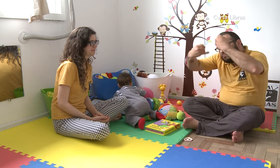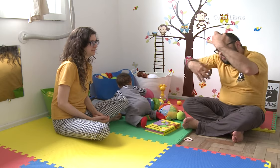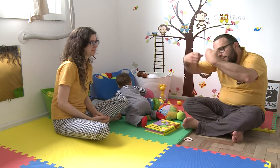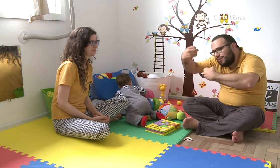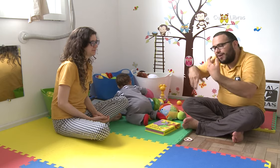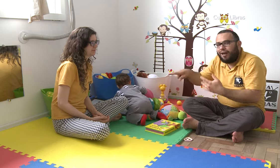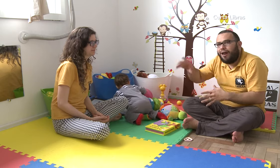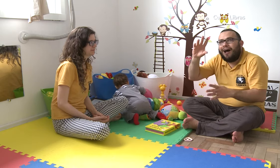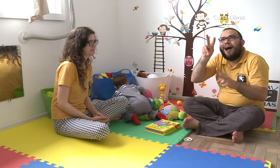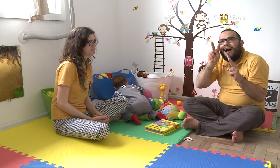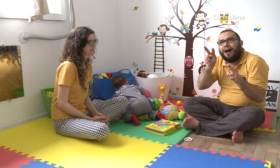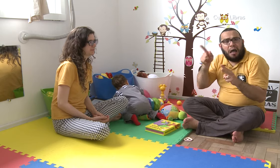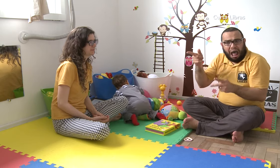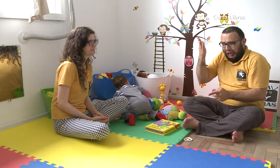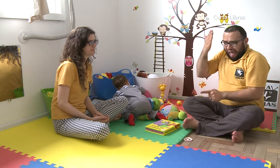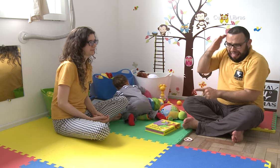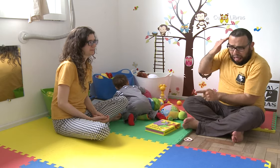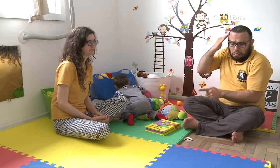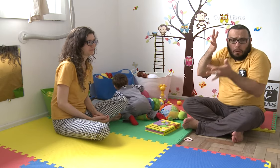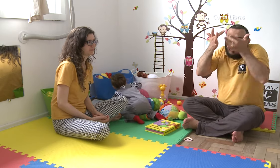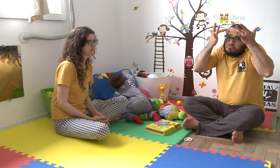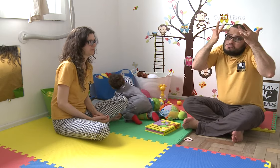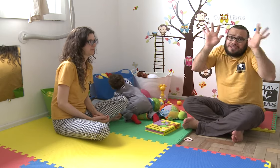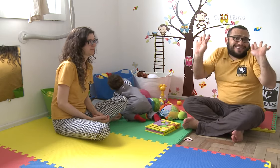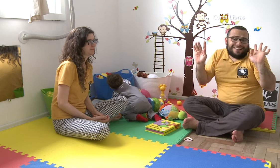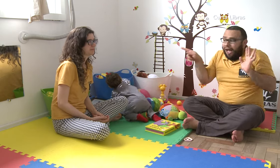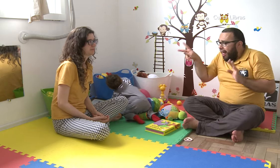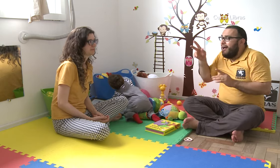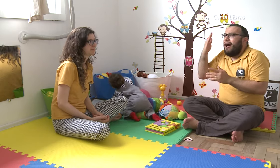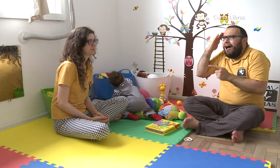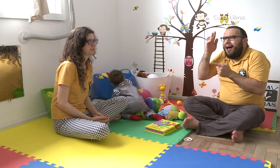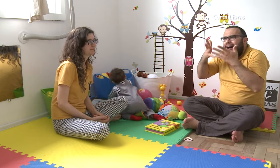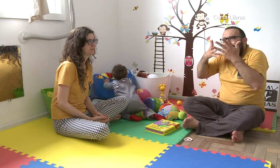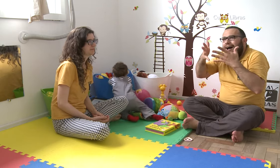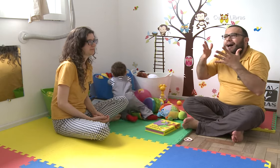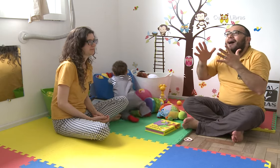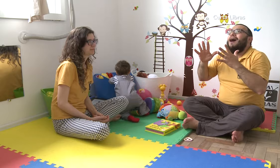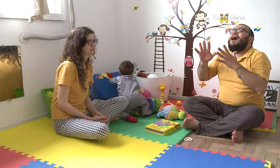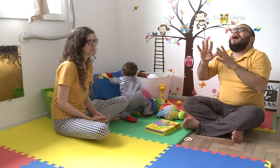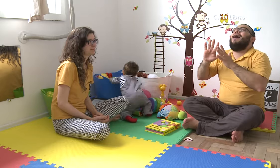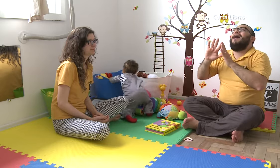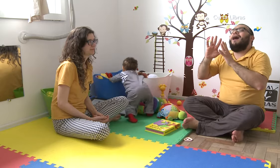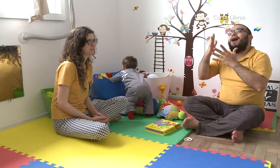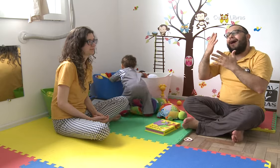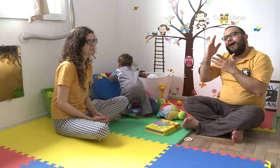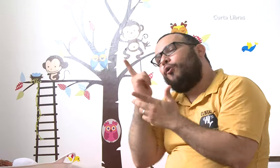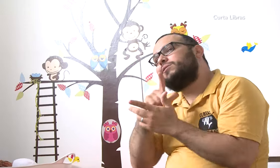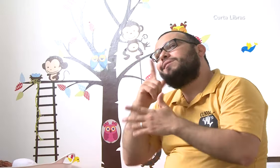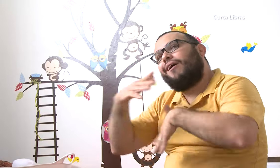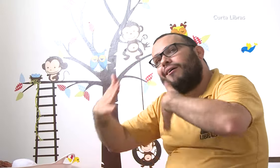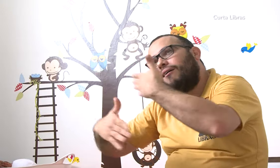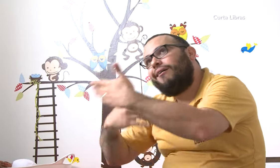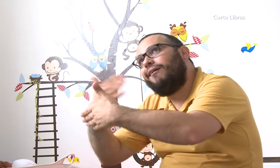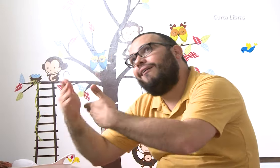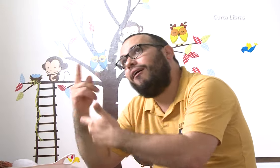presta atenção. Se ela entendeu de fato, a gente não sabe. Mas o estímulo tem que ser constante e assim ela vai se desenvolvendo. É isso.